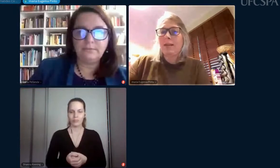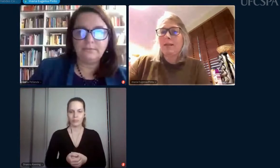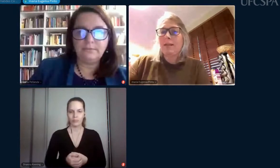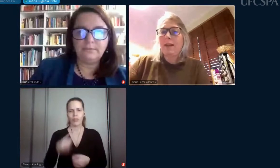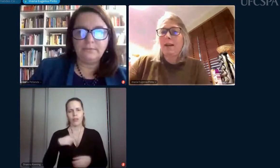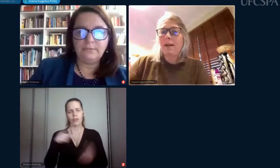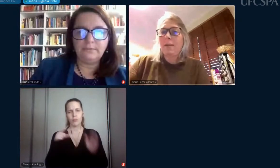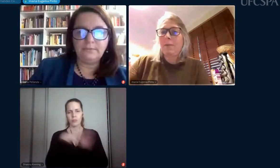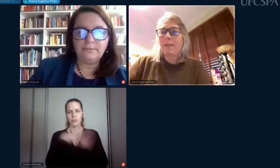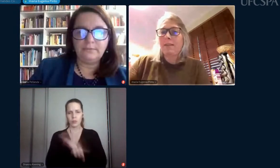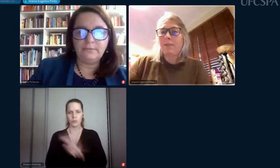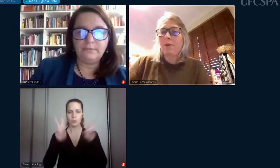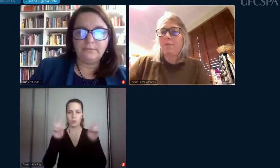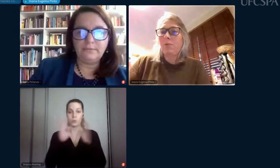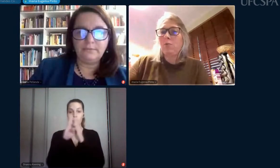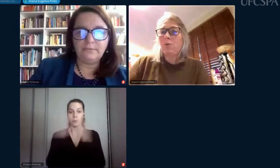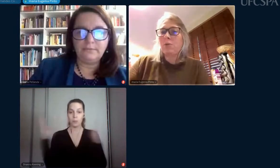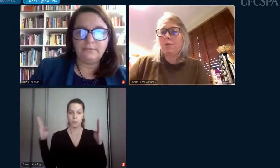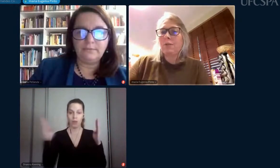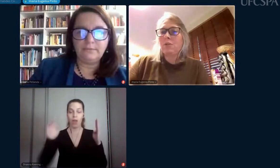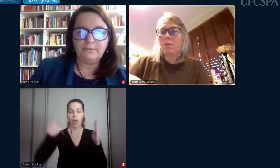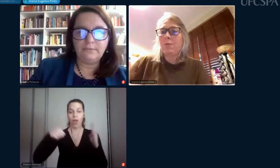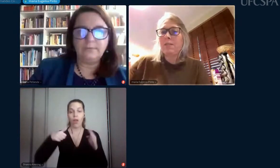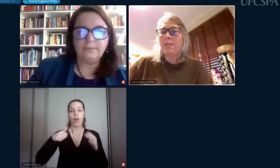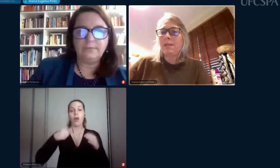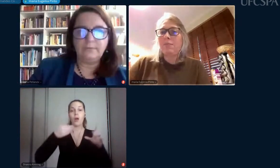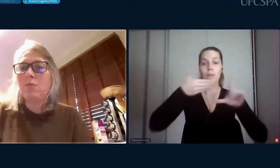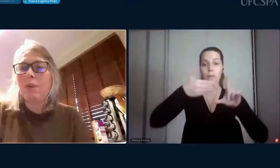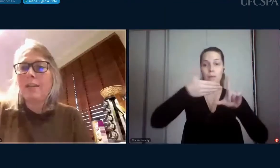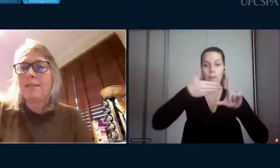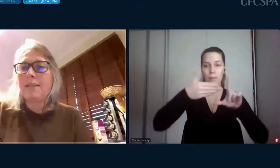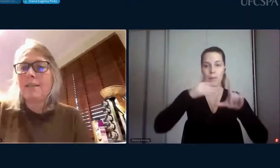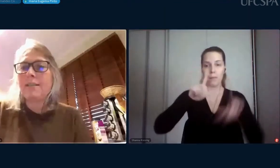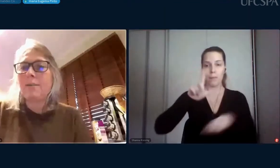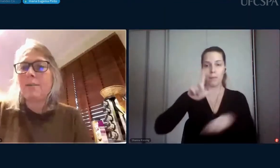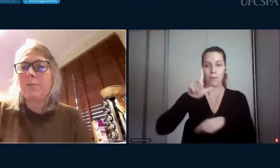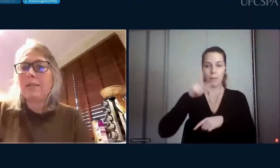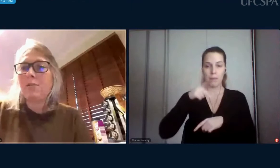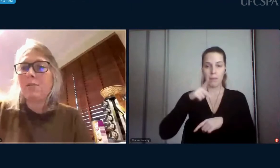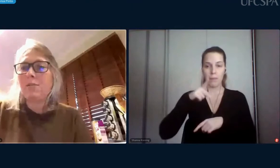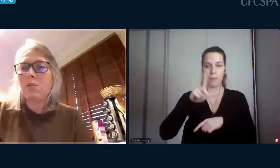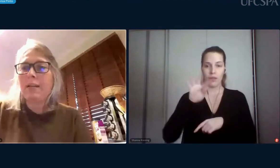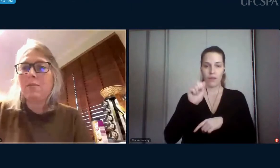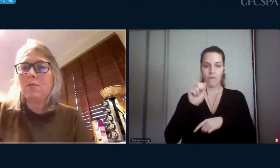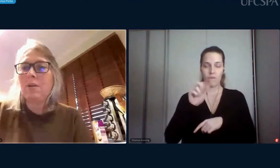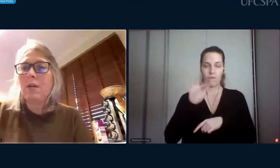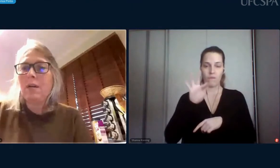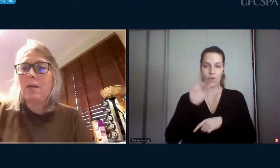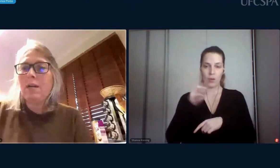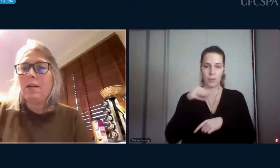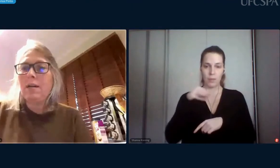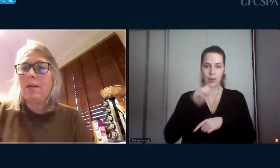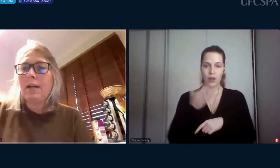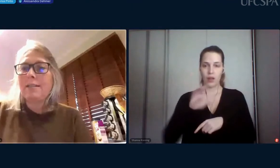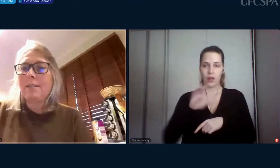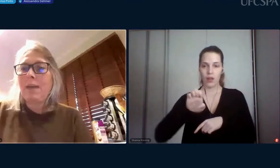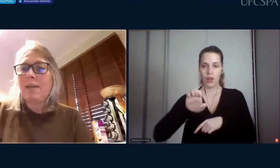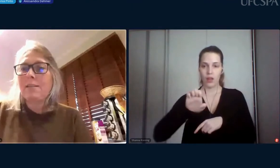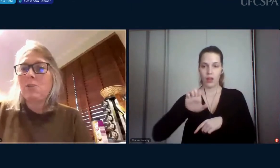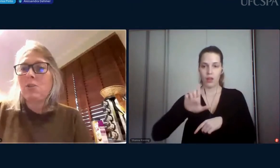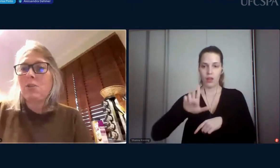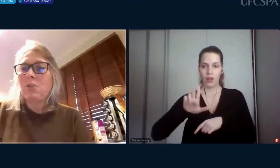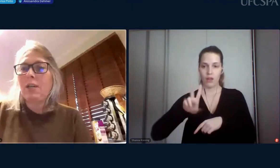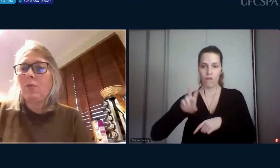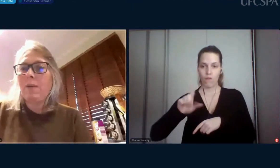biblioteca, que é a plataforma Evolution, que disponibiliza livros online. Se a Alessandra pudesse nos ajudar nisso, cada semestre a gente